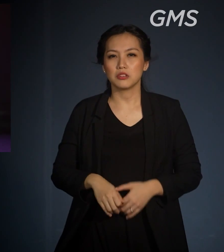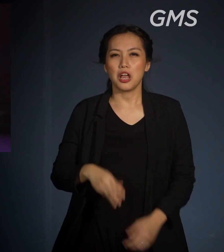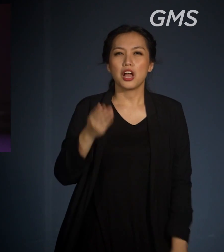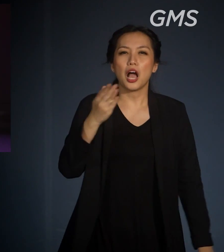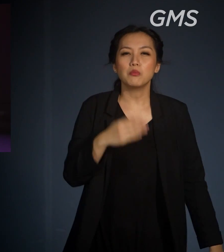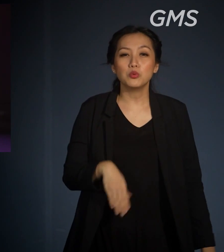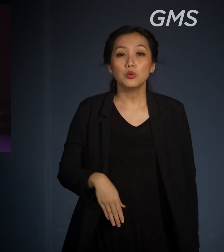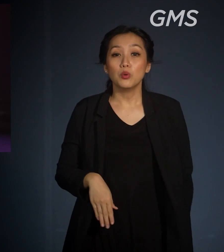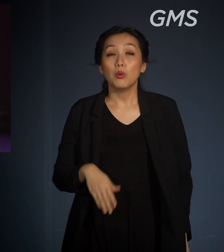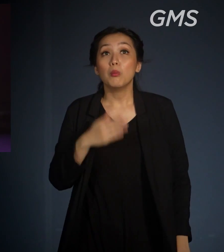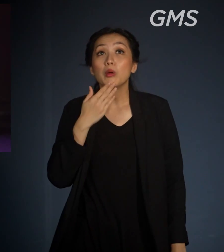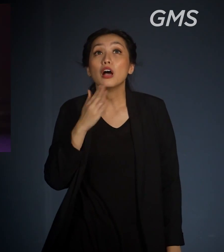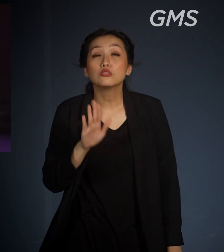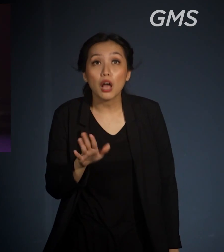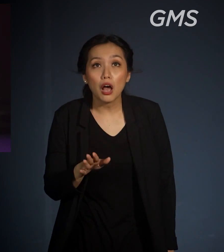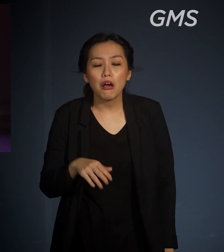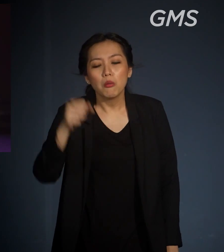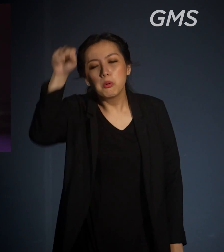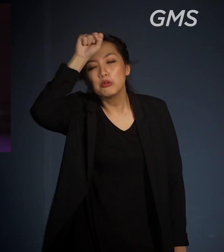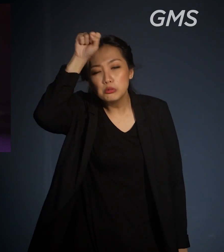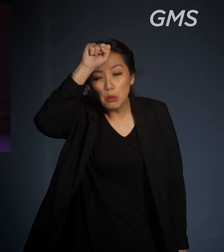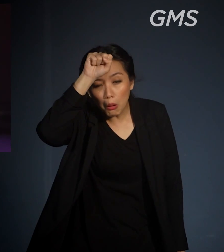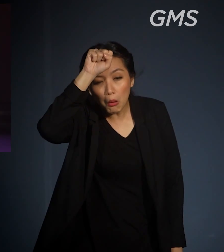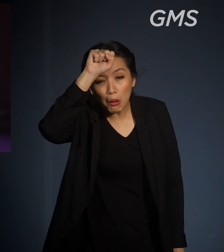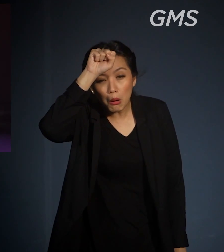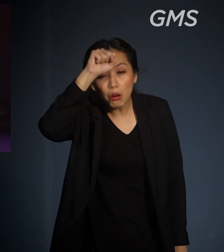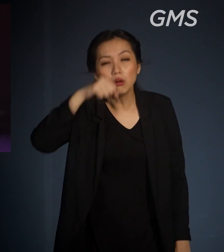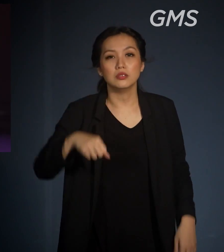itu adalah orang yang bodoh, Anda adalah orang yang